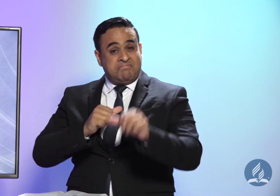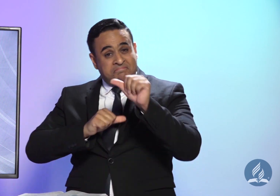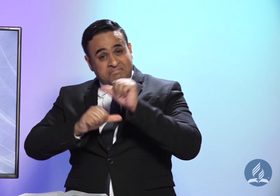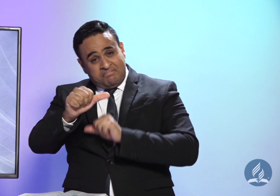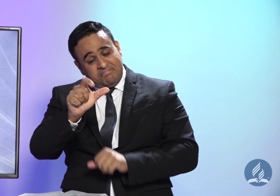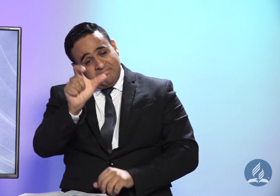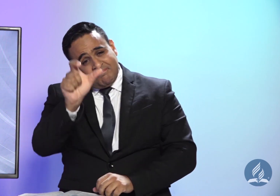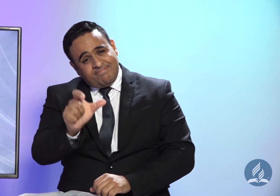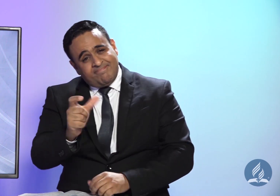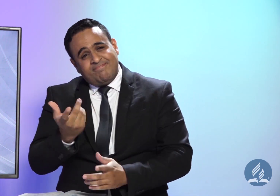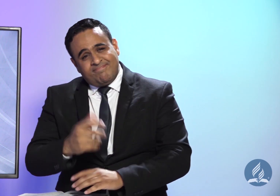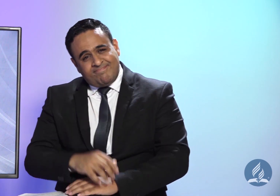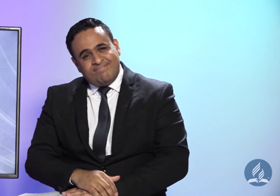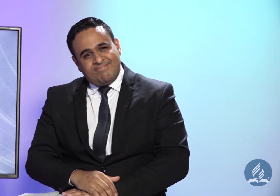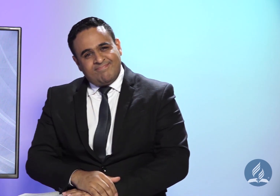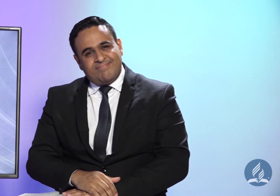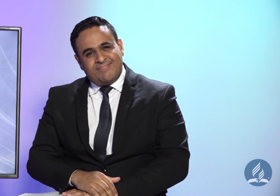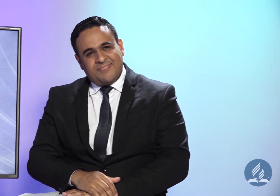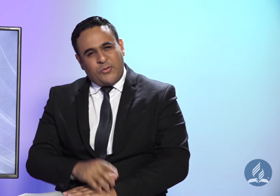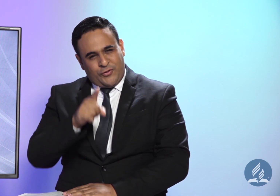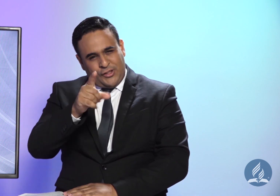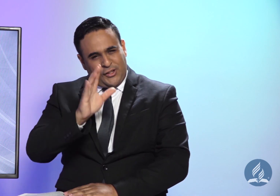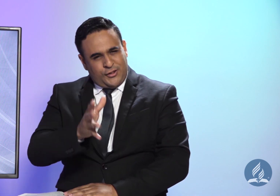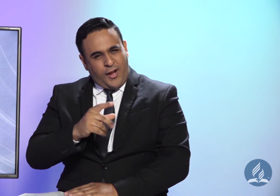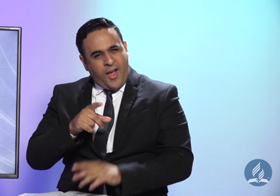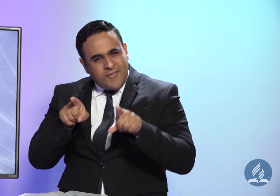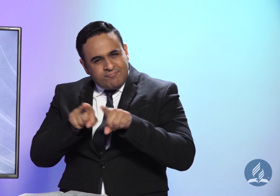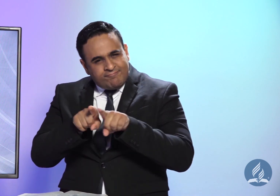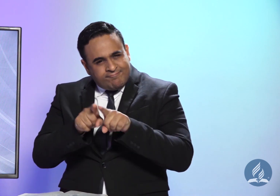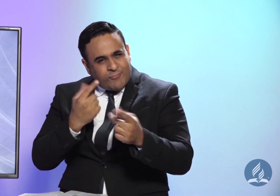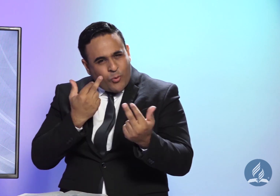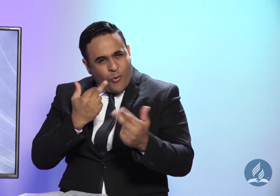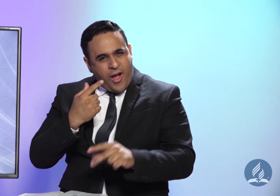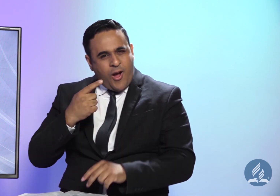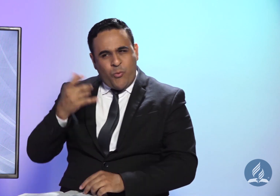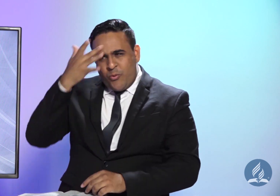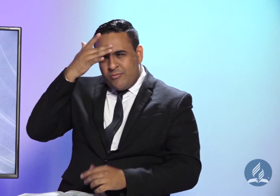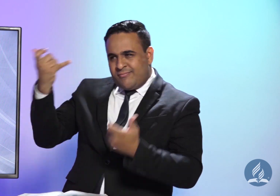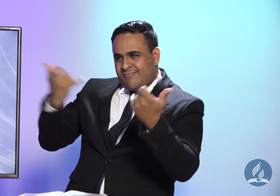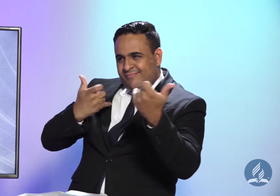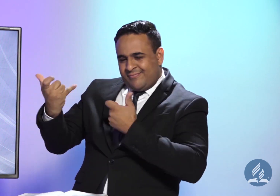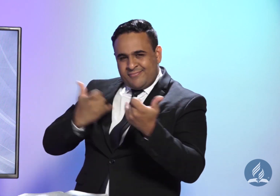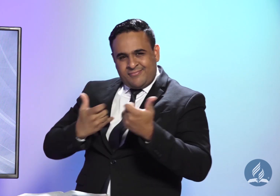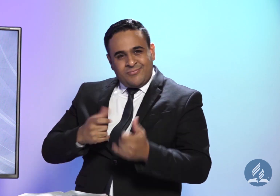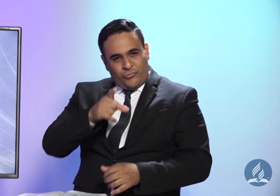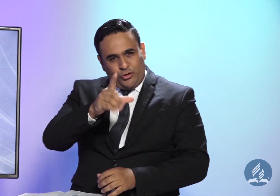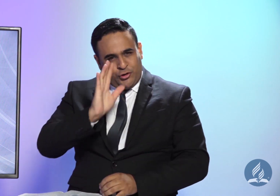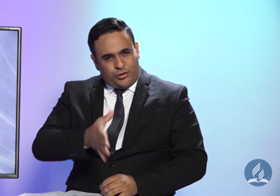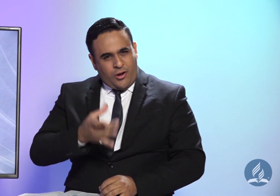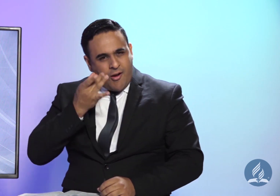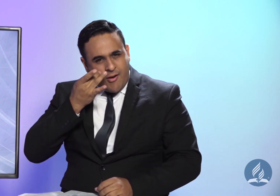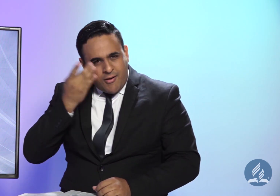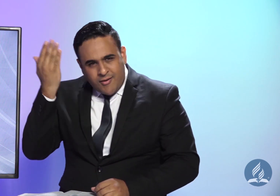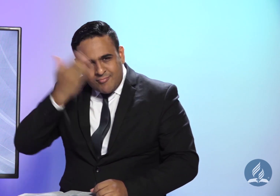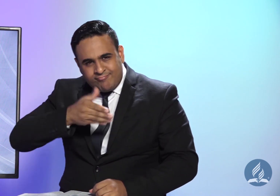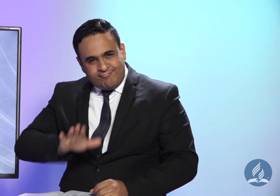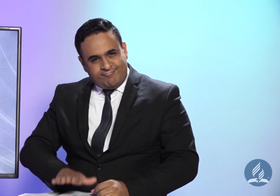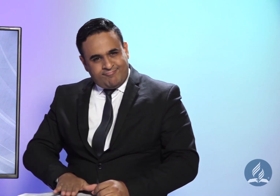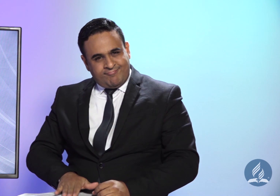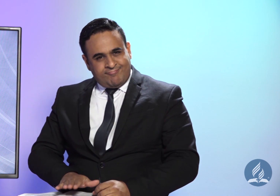Você já foi enganado, mas esse engano você já tirou a prova na Bíblia? As pessoas já disseram para você sobre